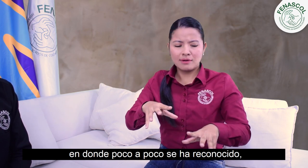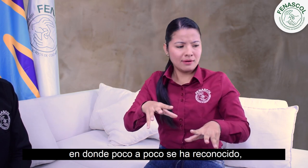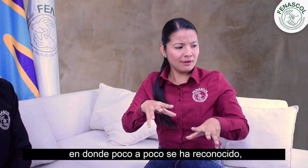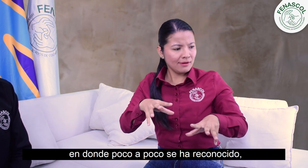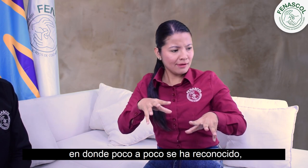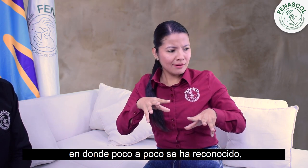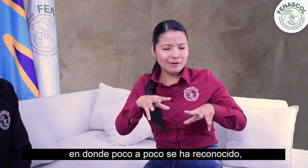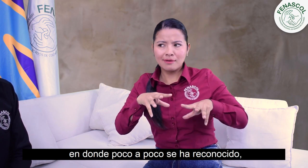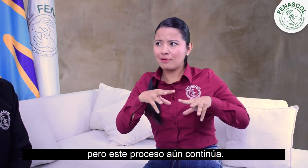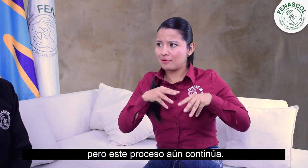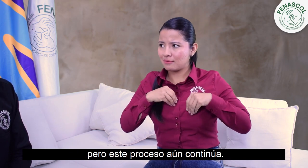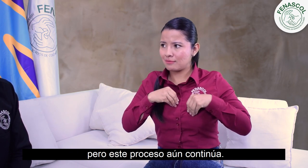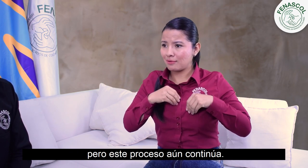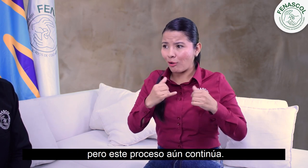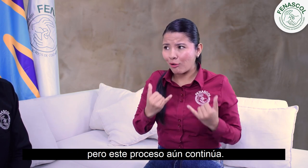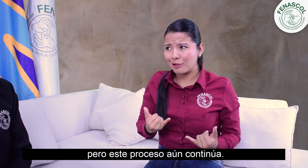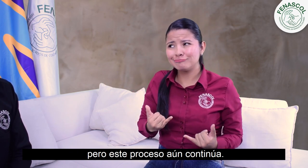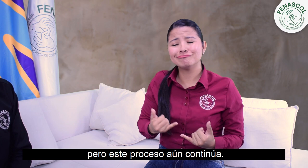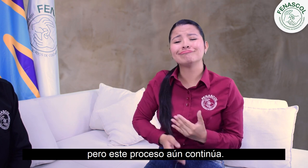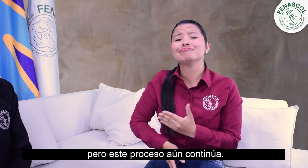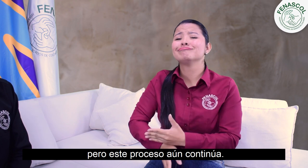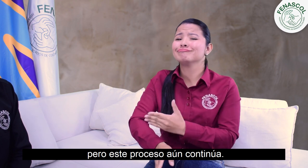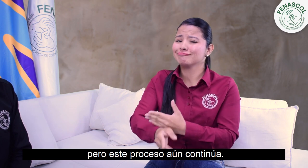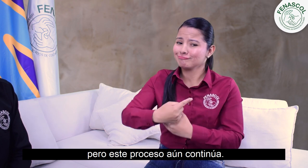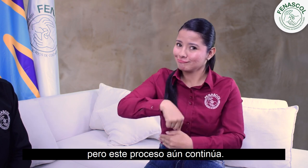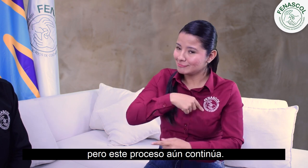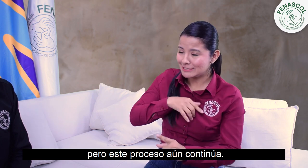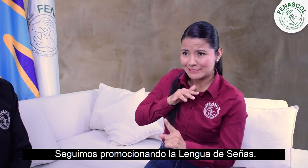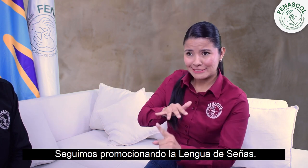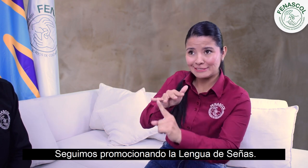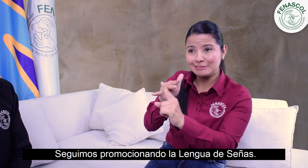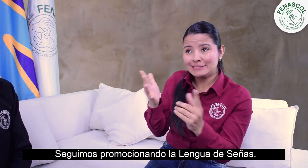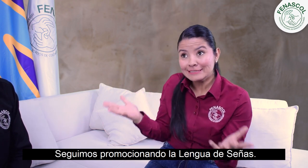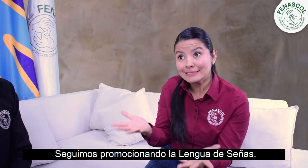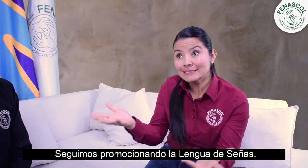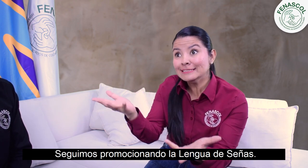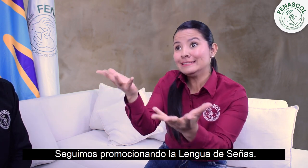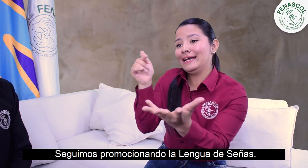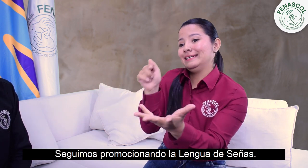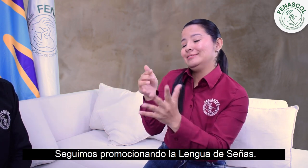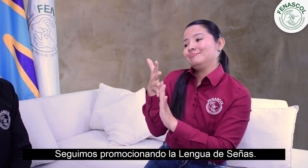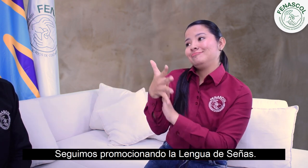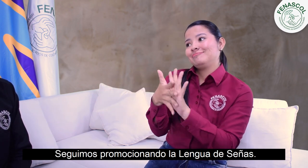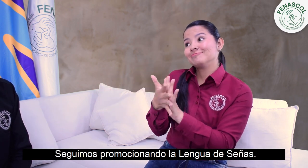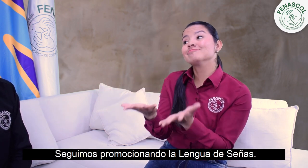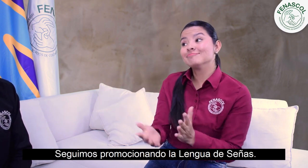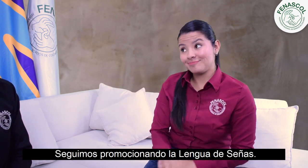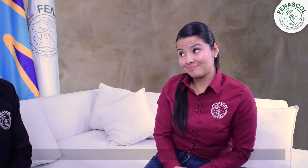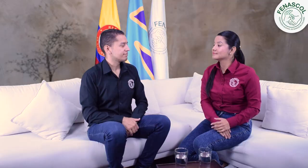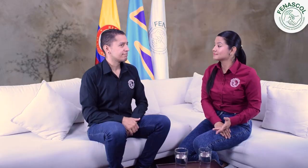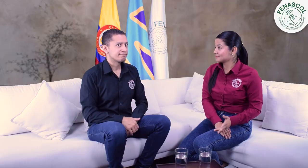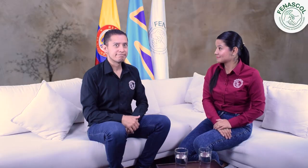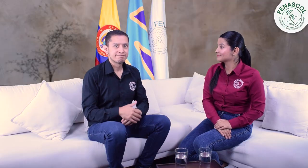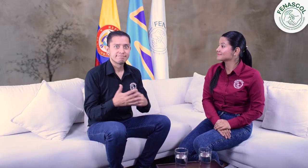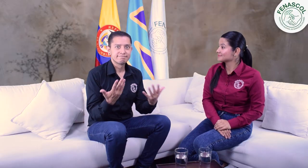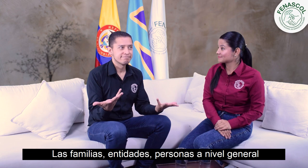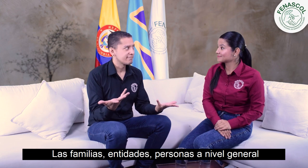reconocido, pero este proceso aún continúa. Seguimos promocionando la lengua de señas. Las